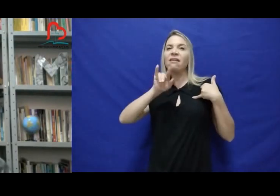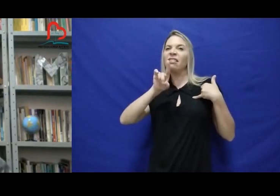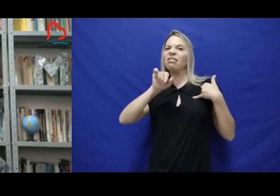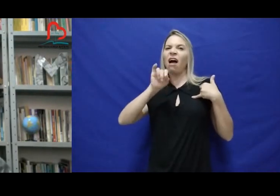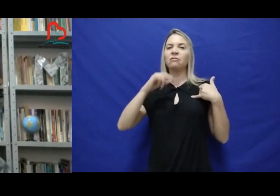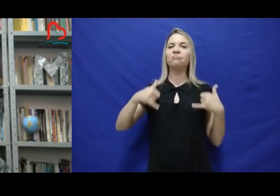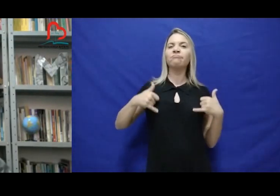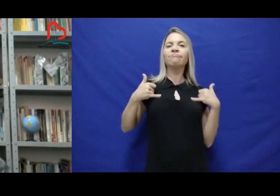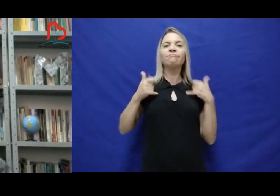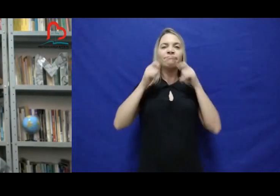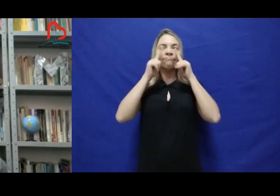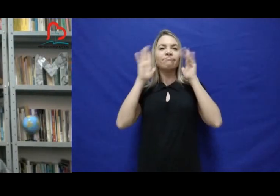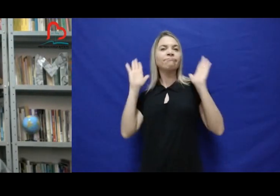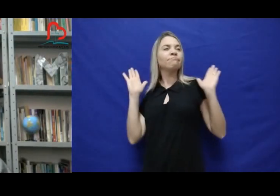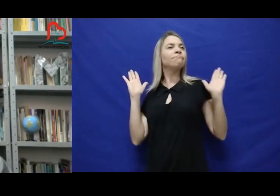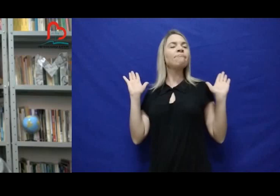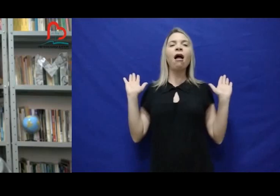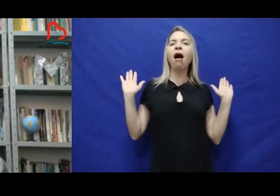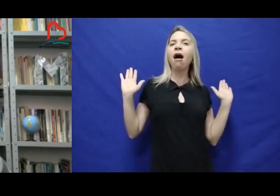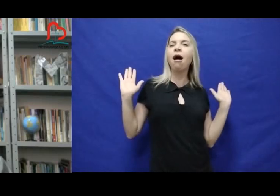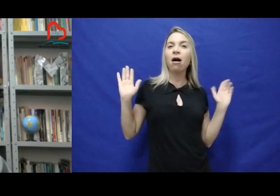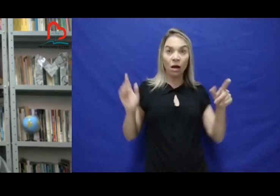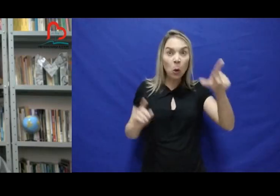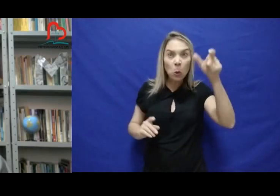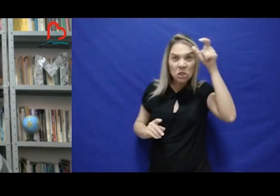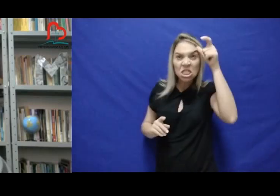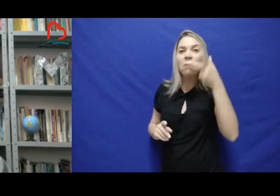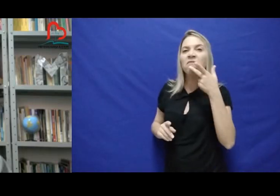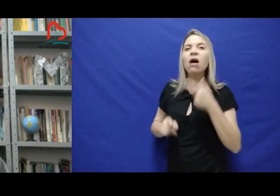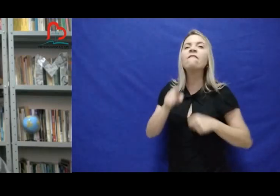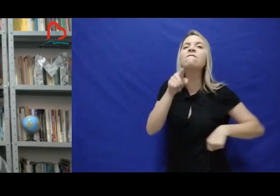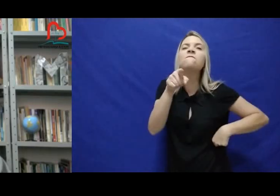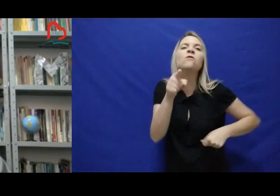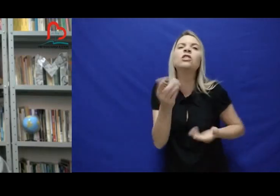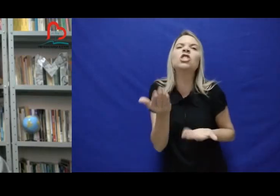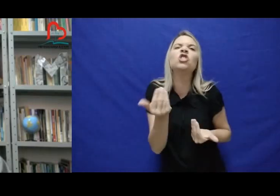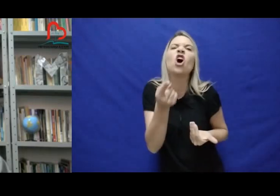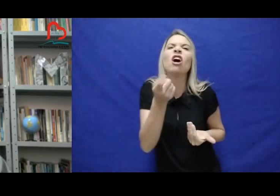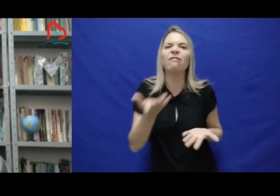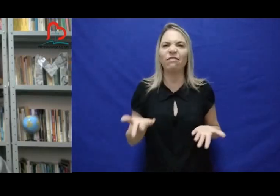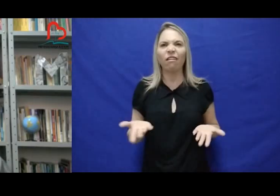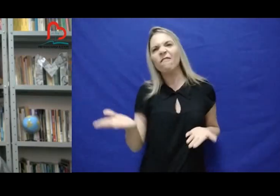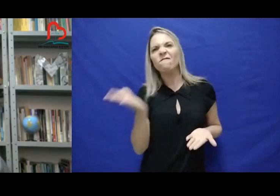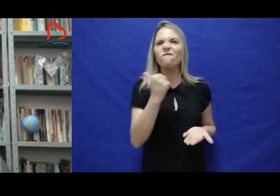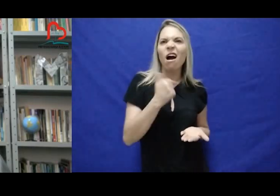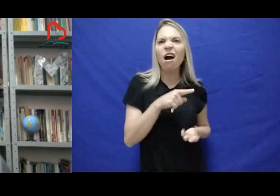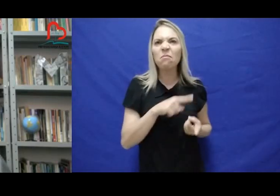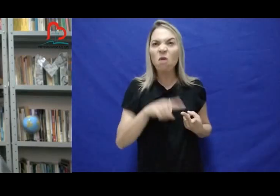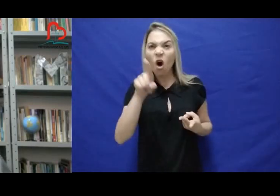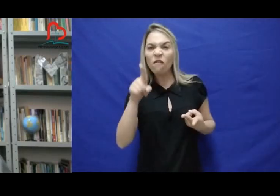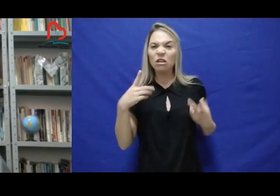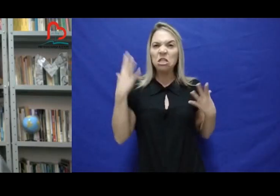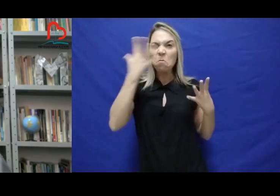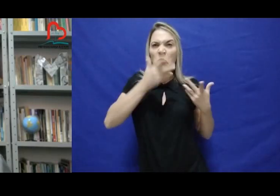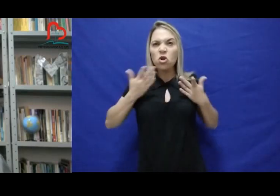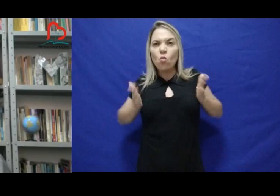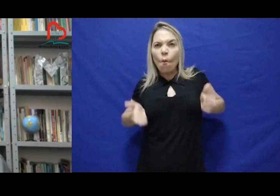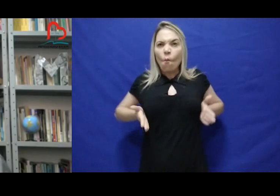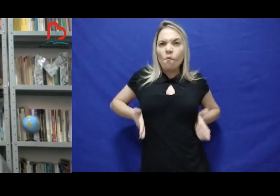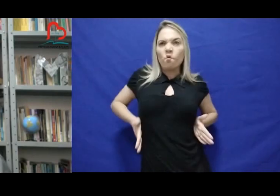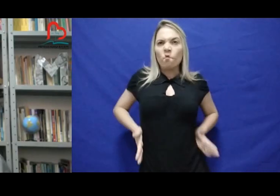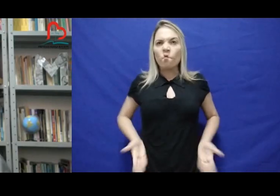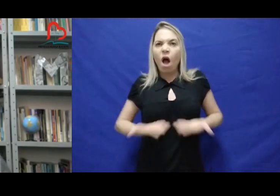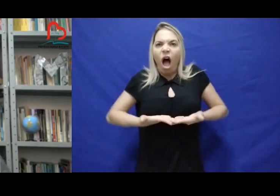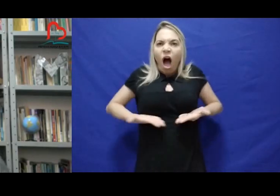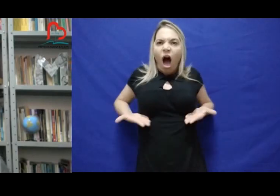vaidades. Satanás fará isso com você. Mostre que você ainda é jovem. Mostre e exiba o seu corpo, para que